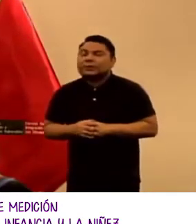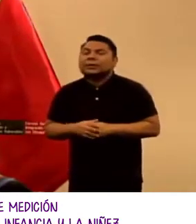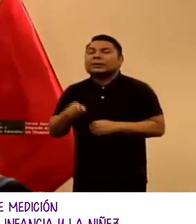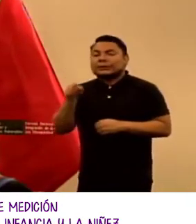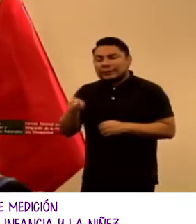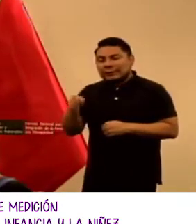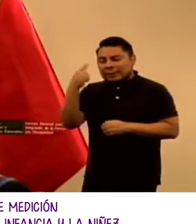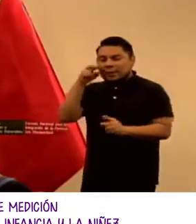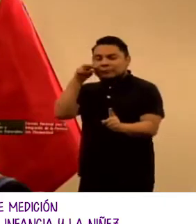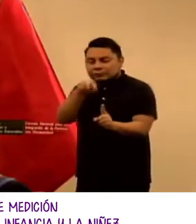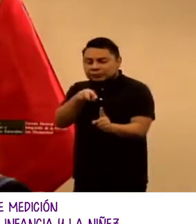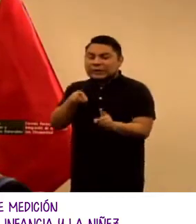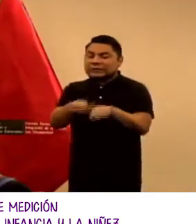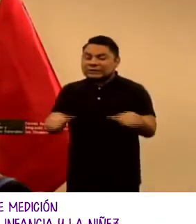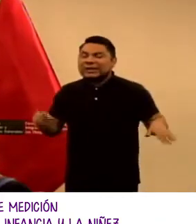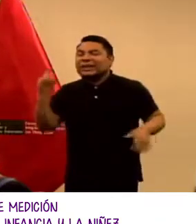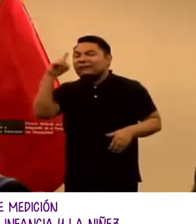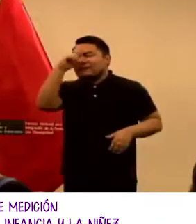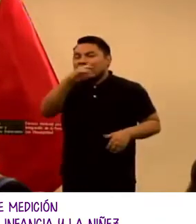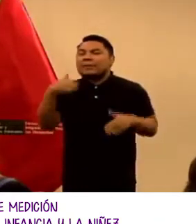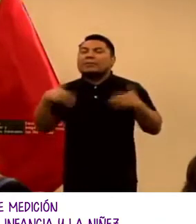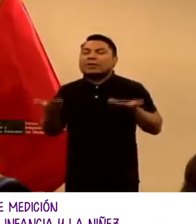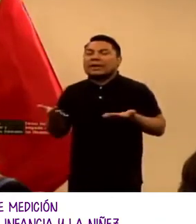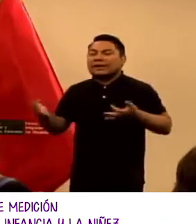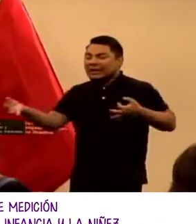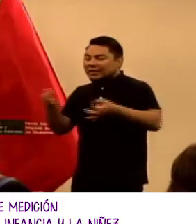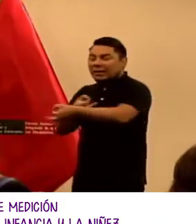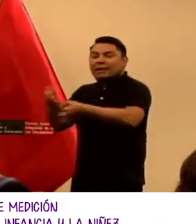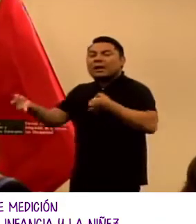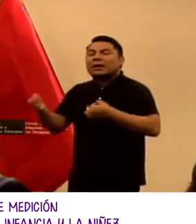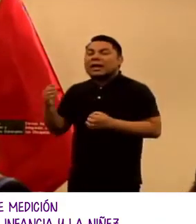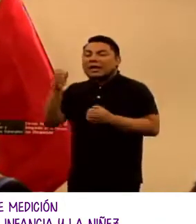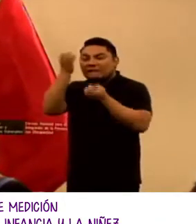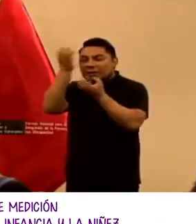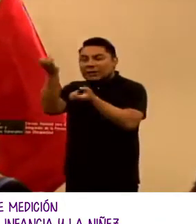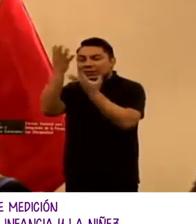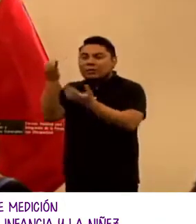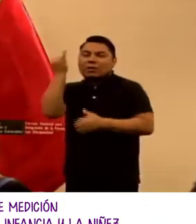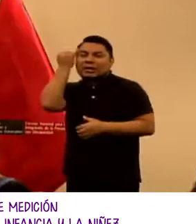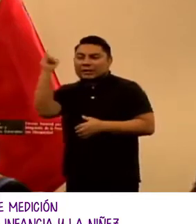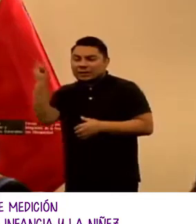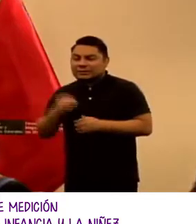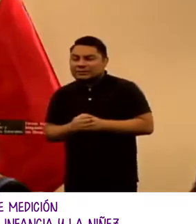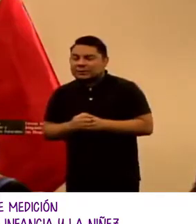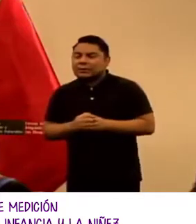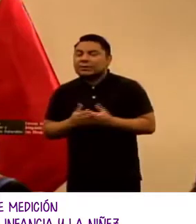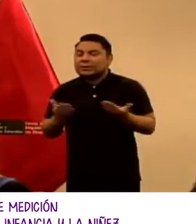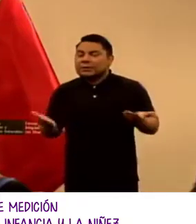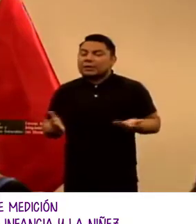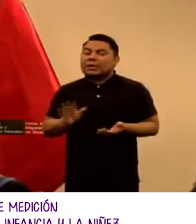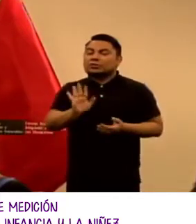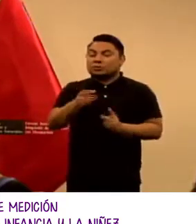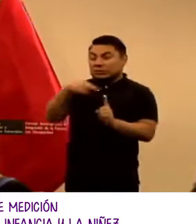sirve para identificar los niños y niñas que tienen dificultad para intercambiar informaciones o ideas en